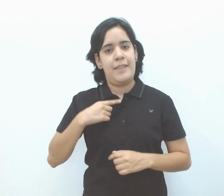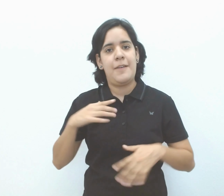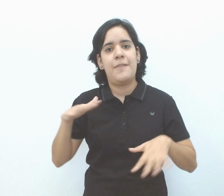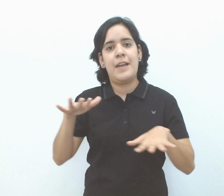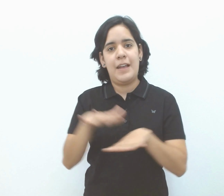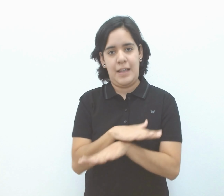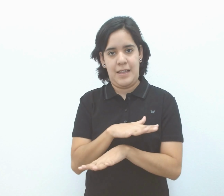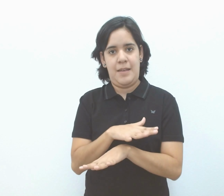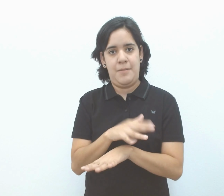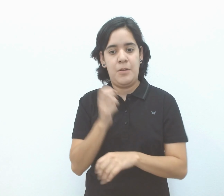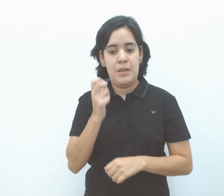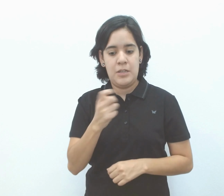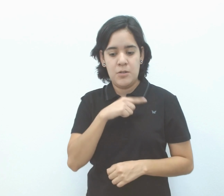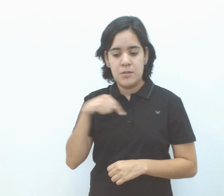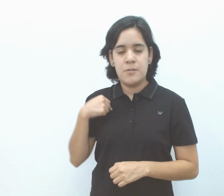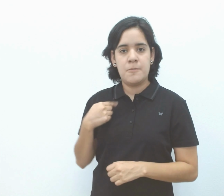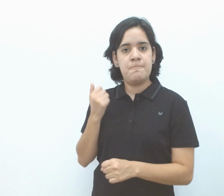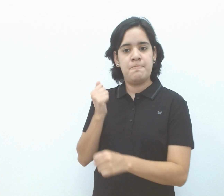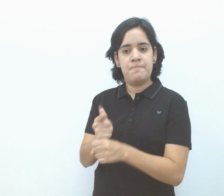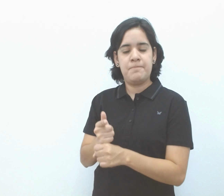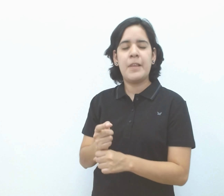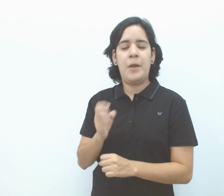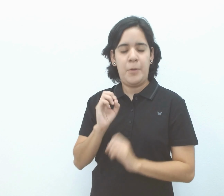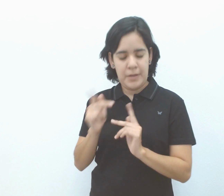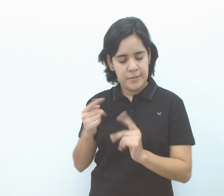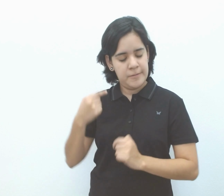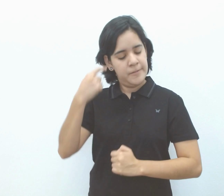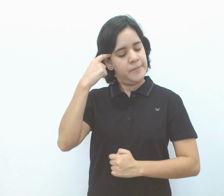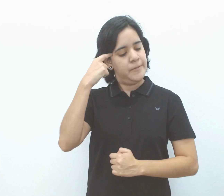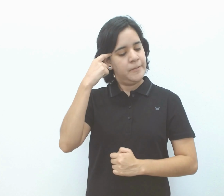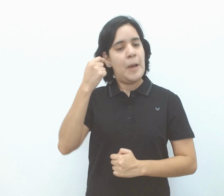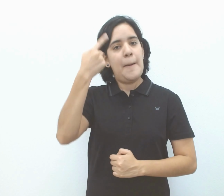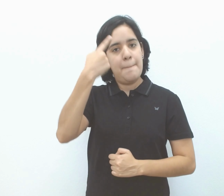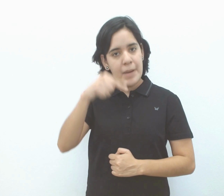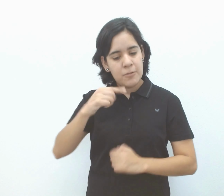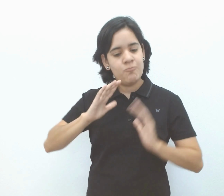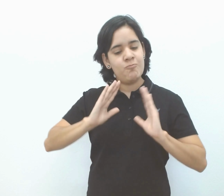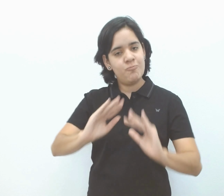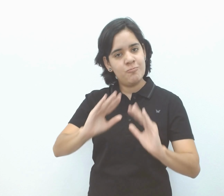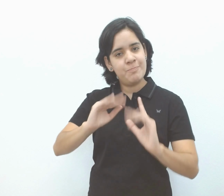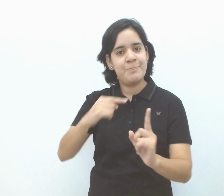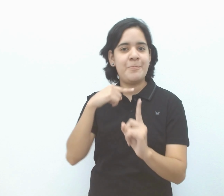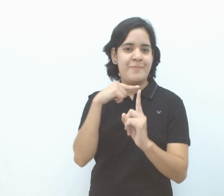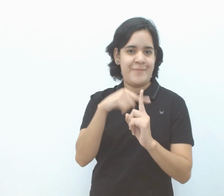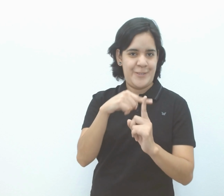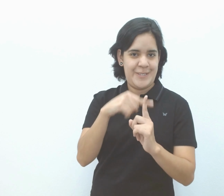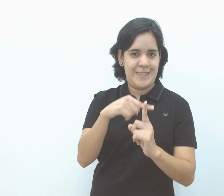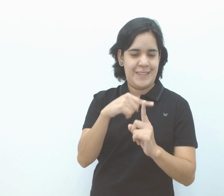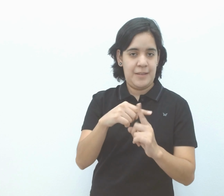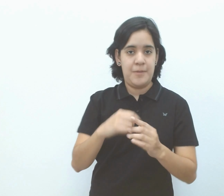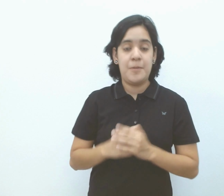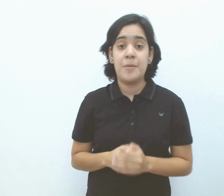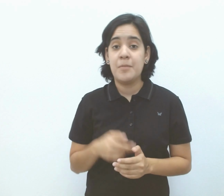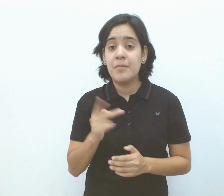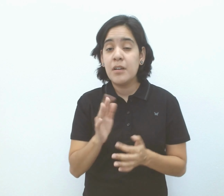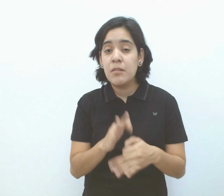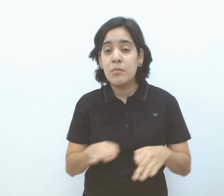inadecuado siempre nos va a dar luz con los principios de la disciplina positiva. Y lo que nosotros tenemos que entender es que en realidad hay un